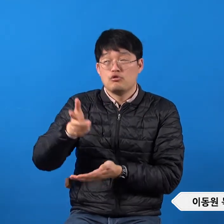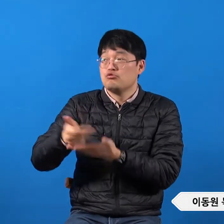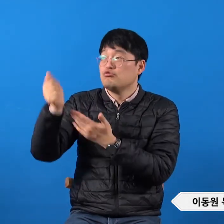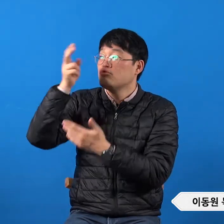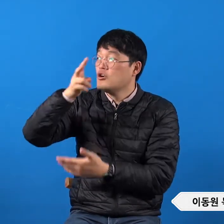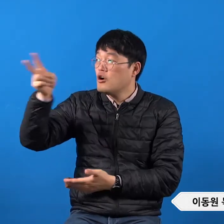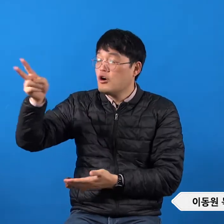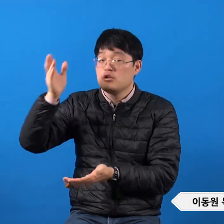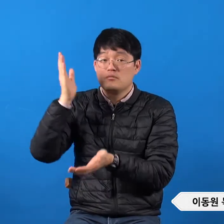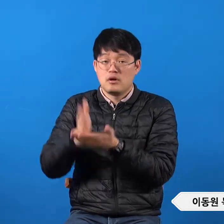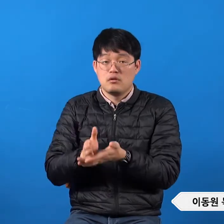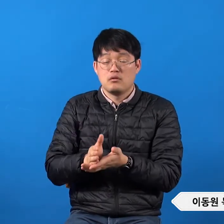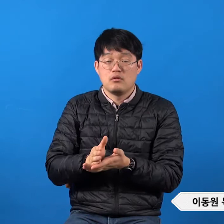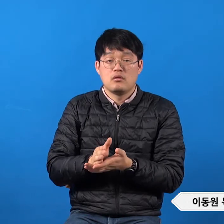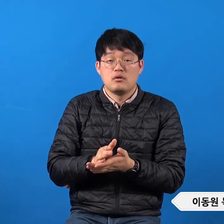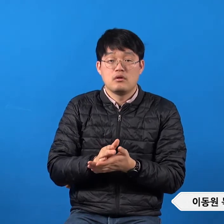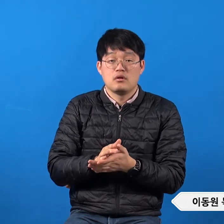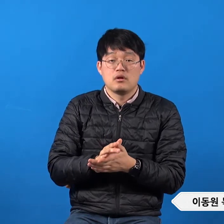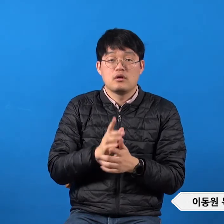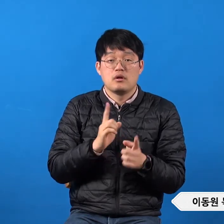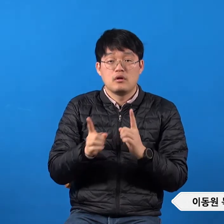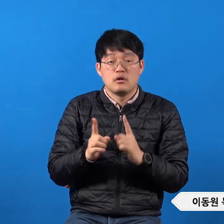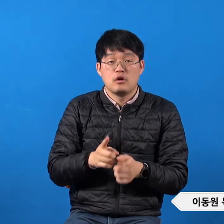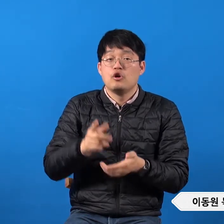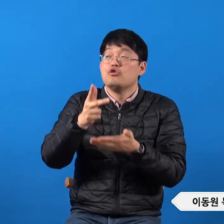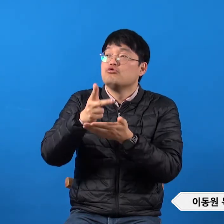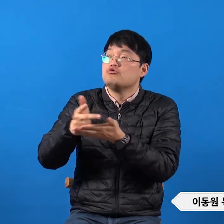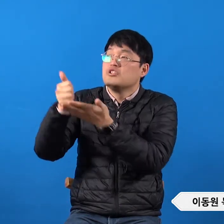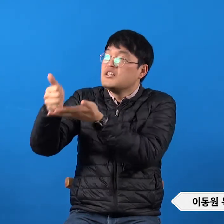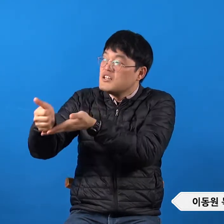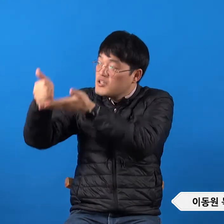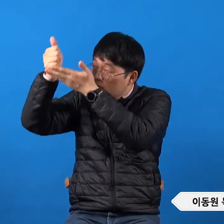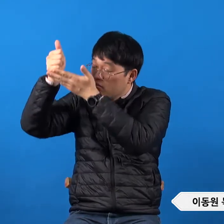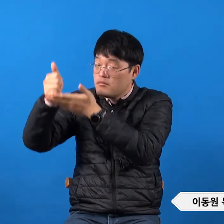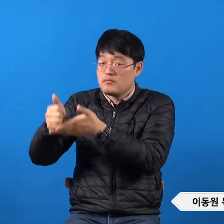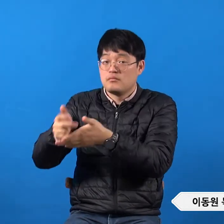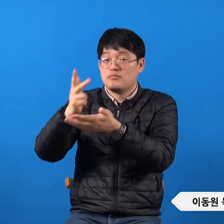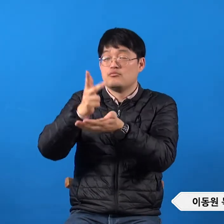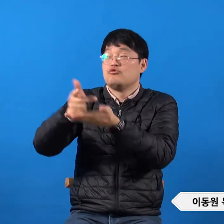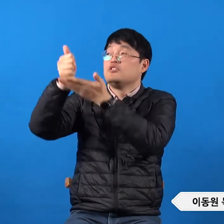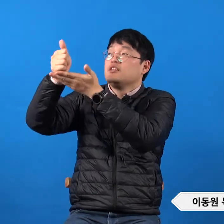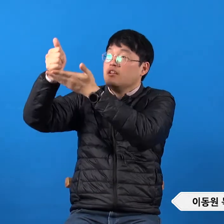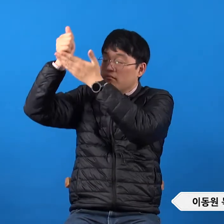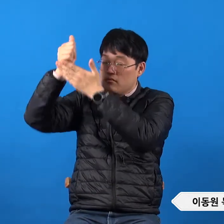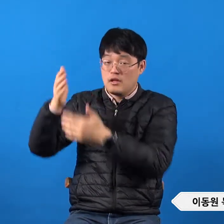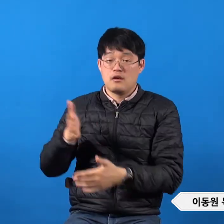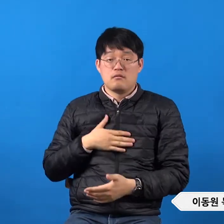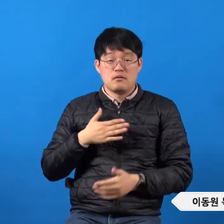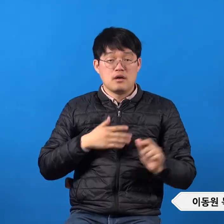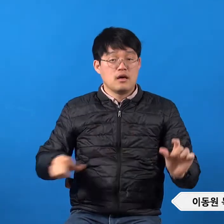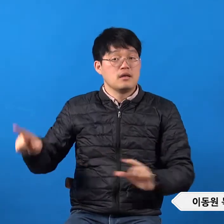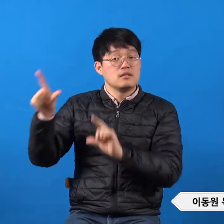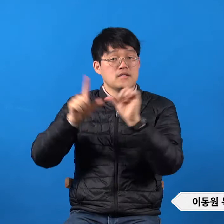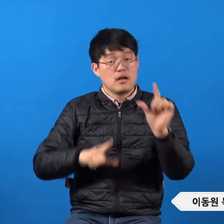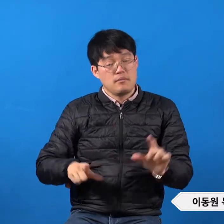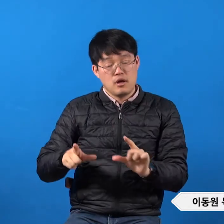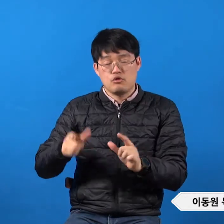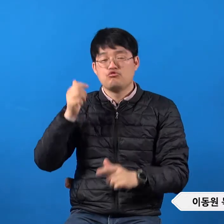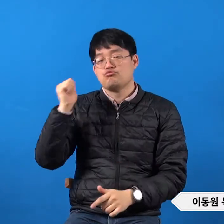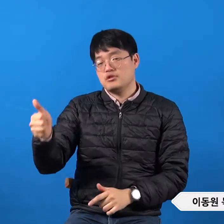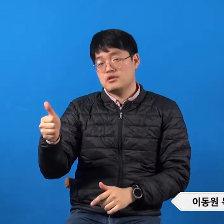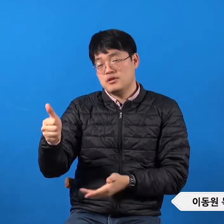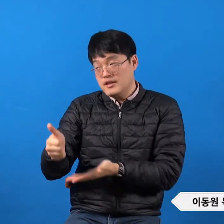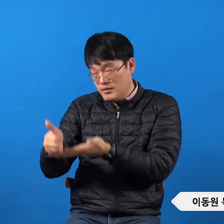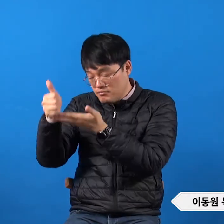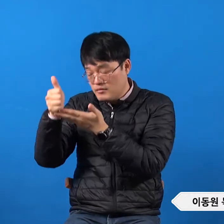가끔씩 주여 하지 말고 이렇게 바꾸어서 불러보세요. 주인님, 마스터. 그분이 우리의 주인이란 말이죠. 삶의